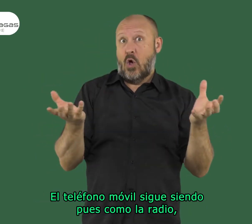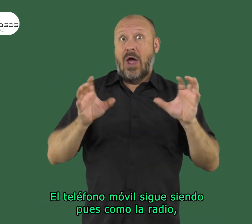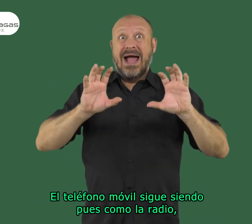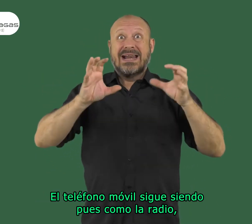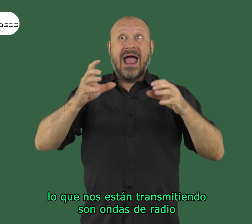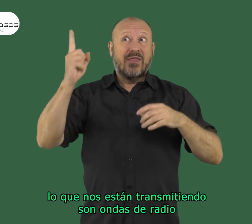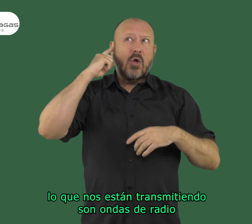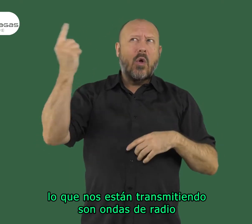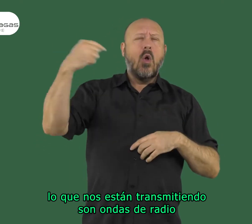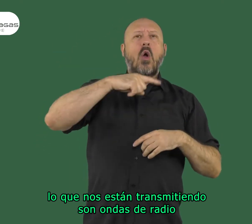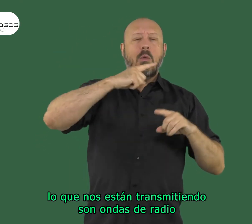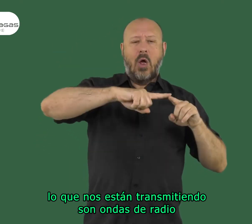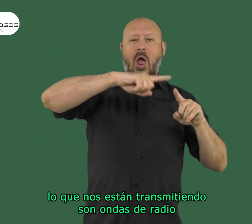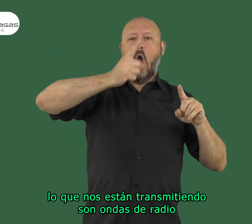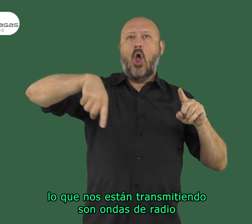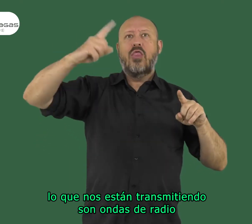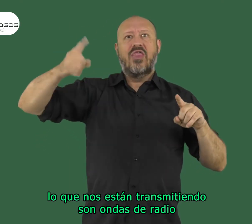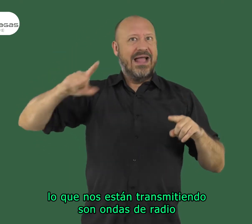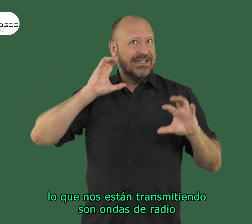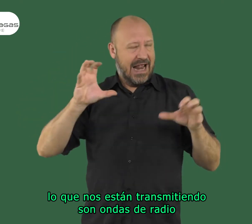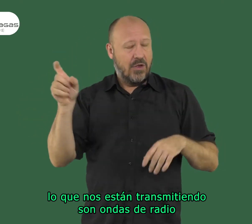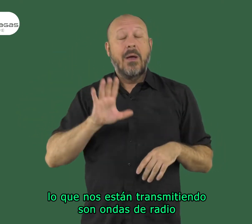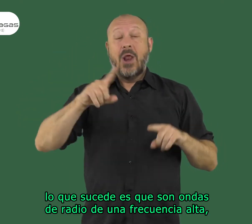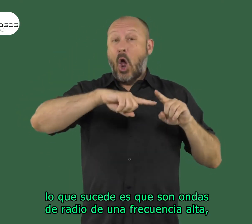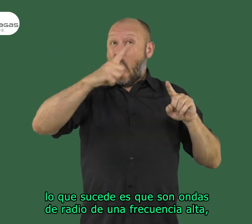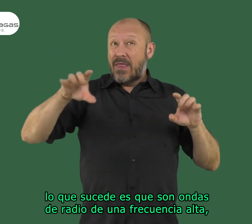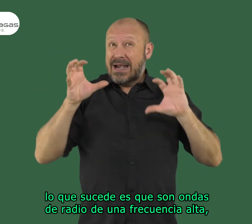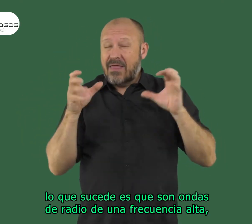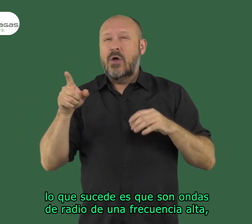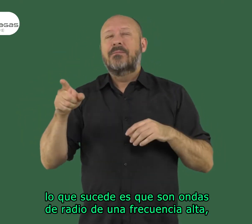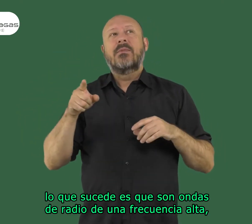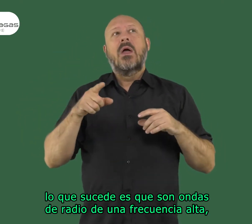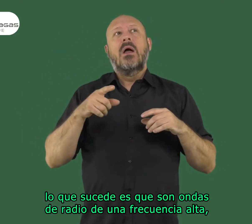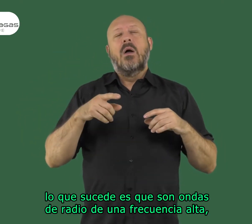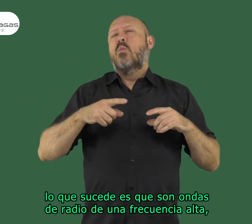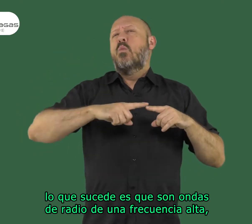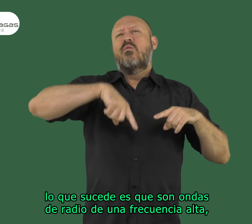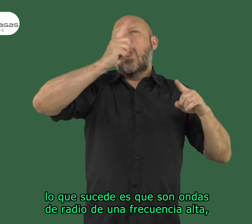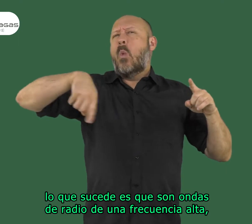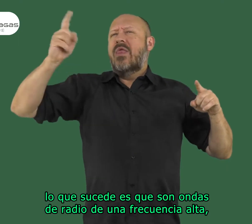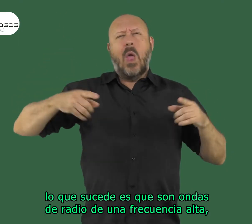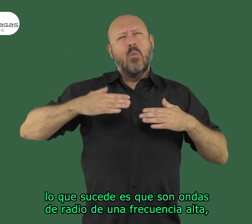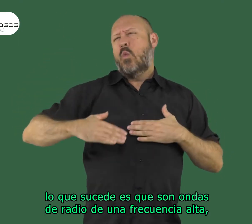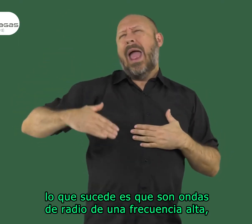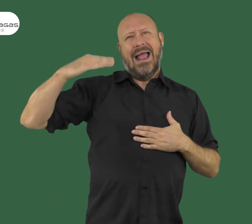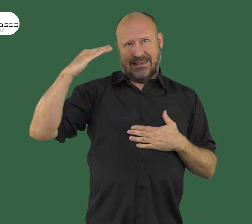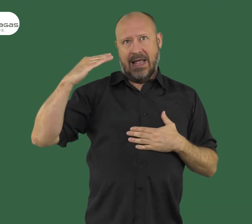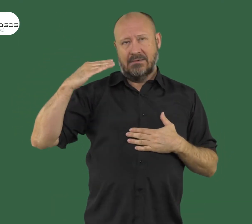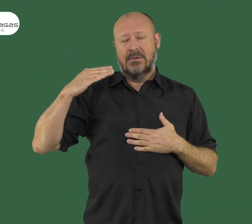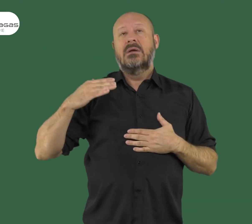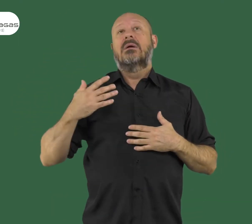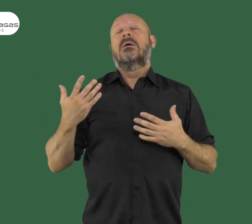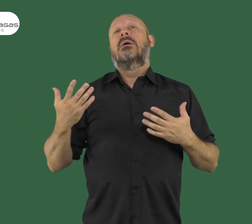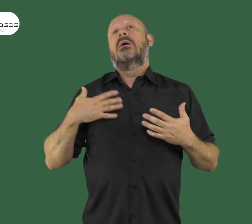la radio, lo que nos están transmitiendo es ondas de radio. Lo que sucede es que son ondas de radio de una frecuencia alta,